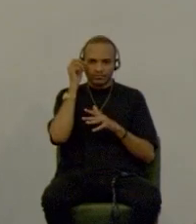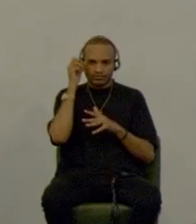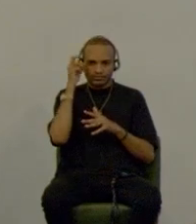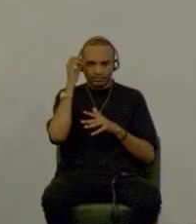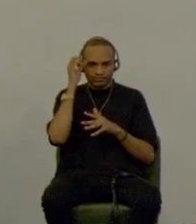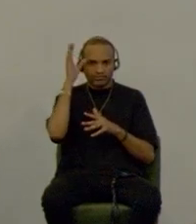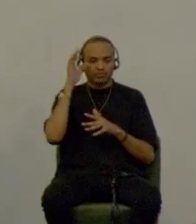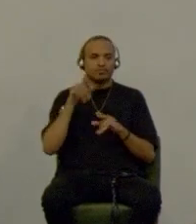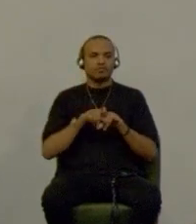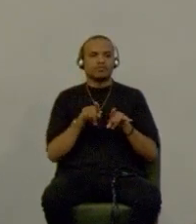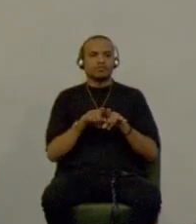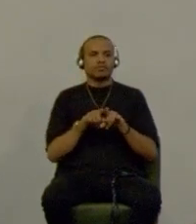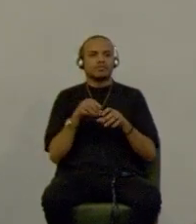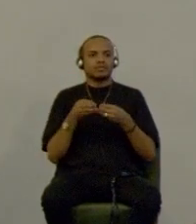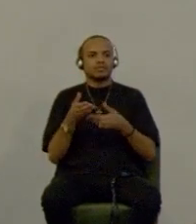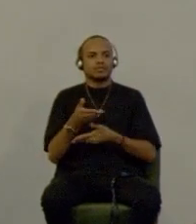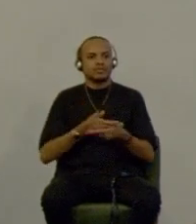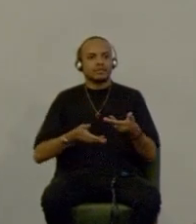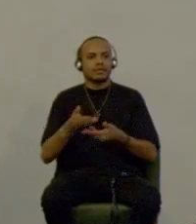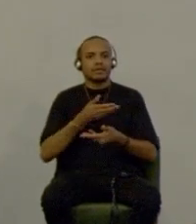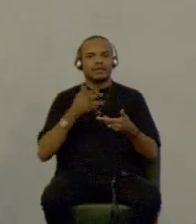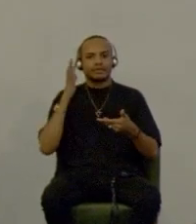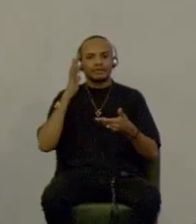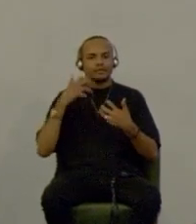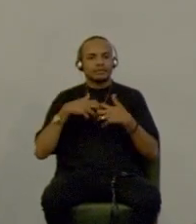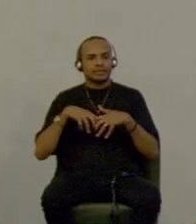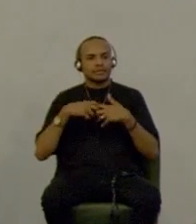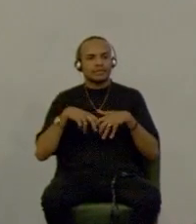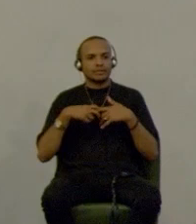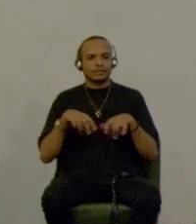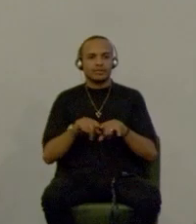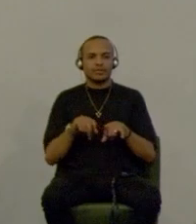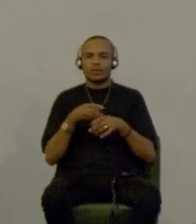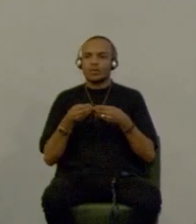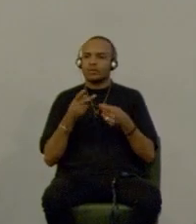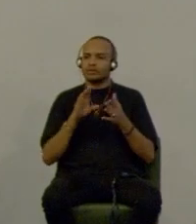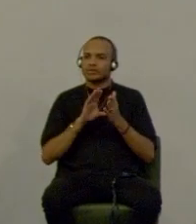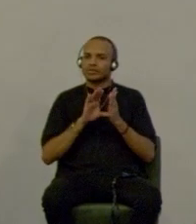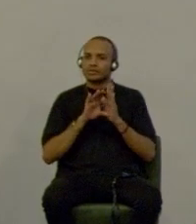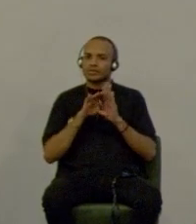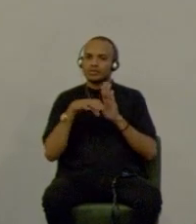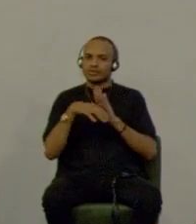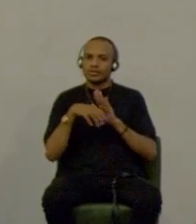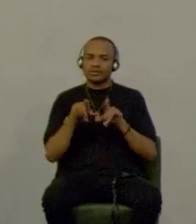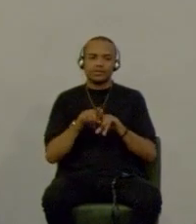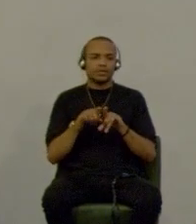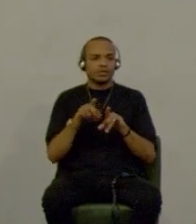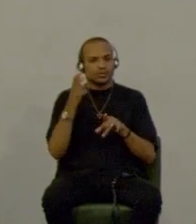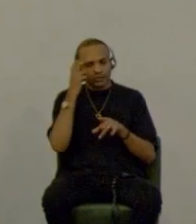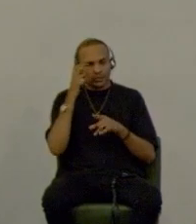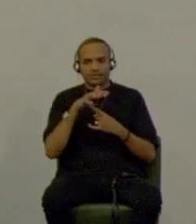no sentido de trabalharmos e pensarmos, né, como esse conceito de cultura